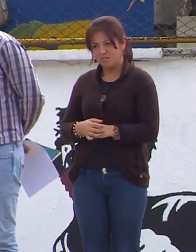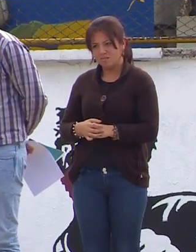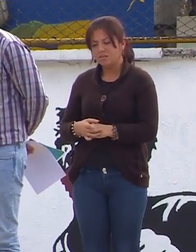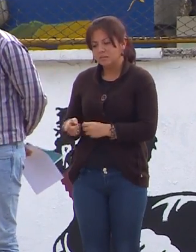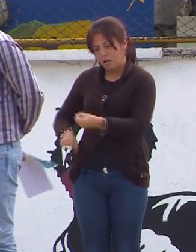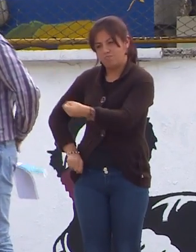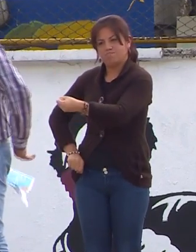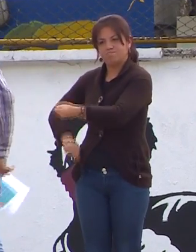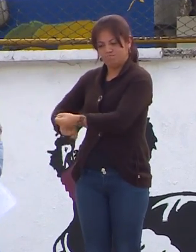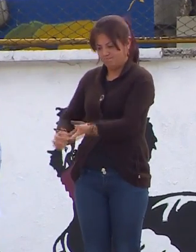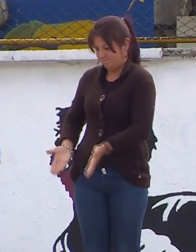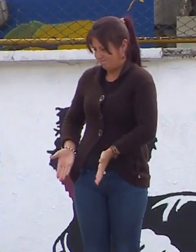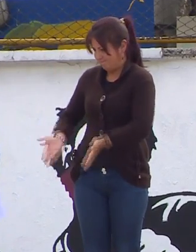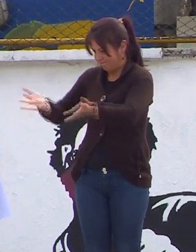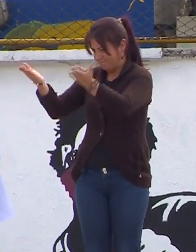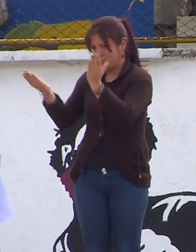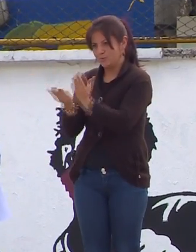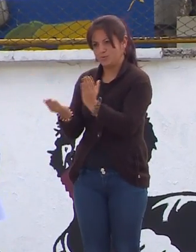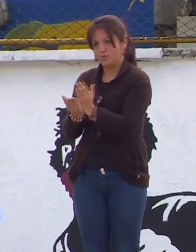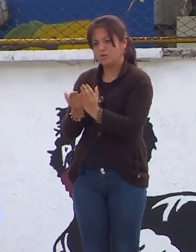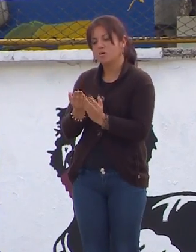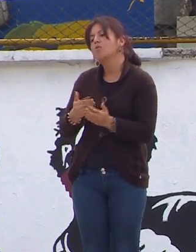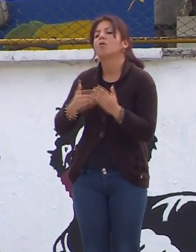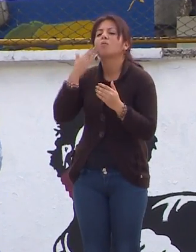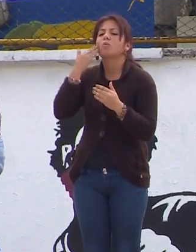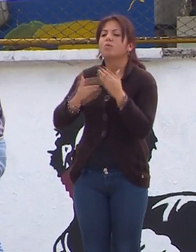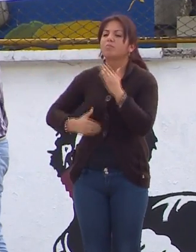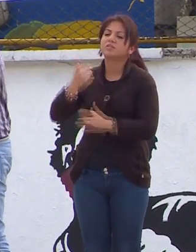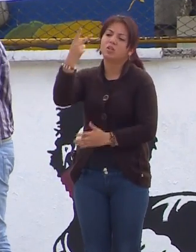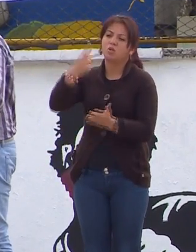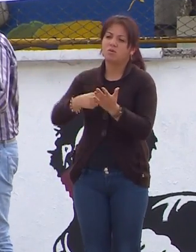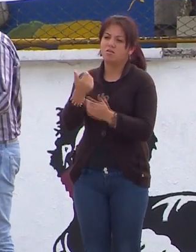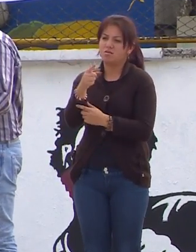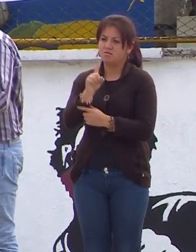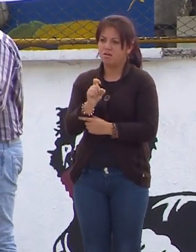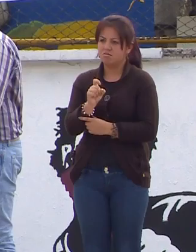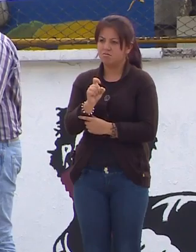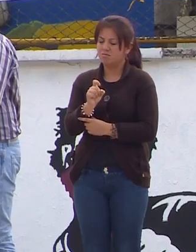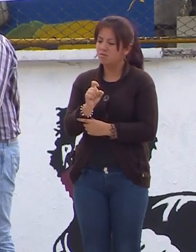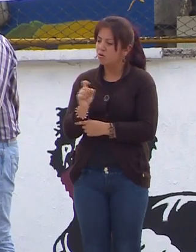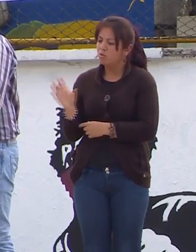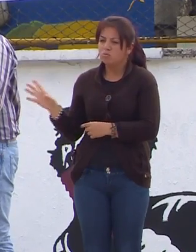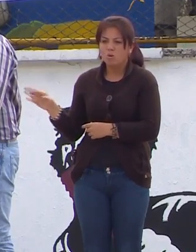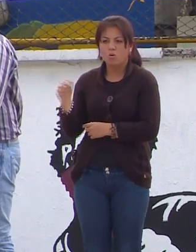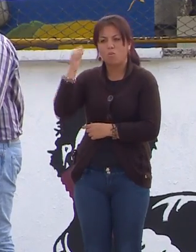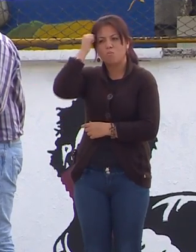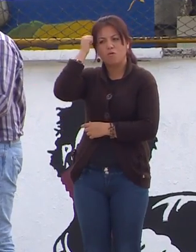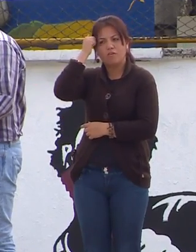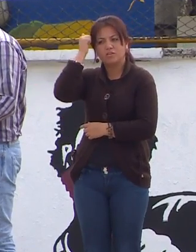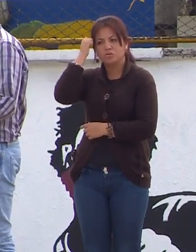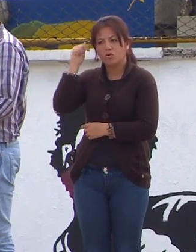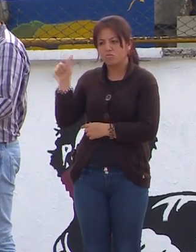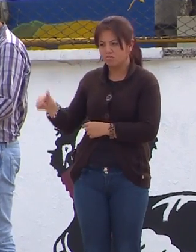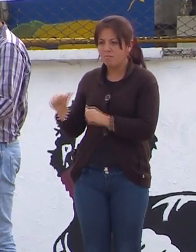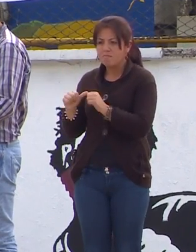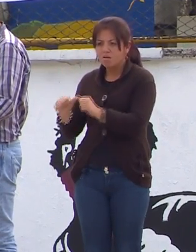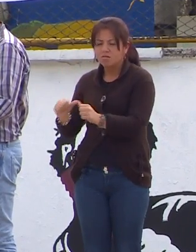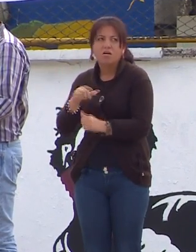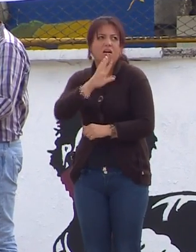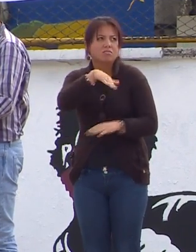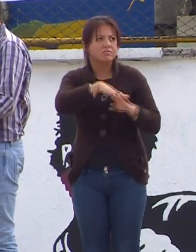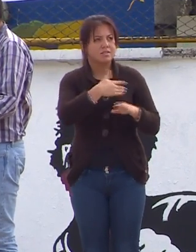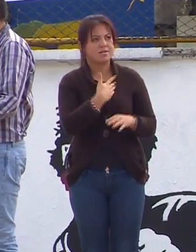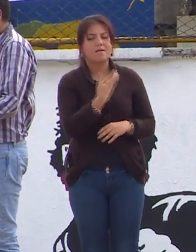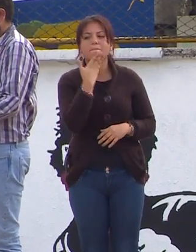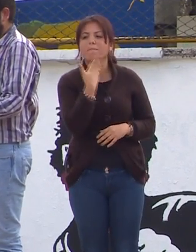apoyo. A partir de 2016, todo profesor de planta que pida comisión